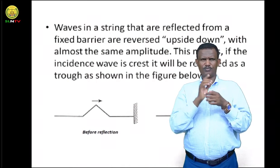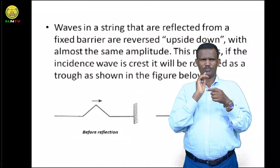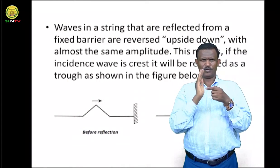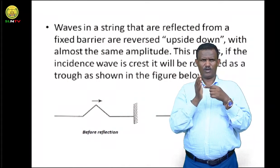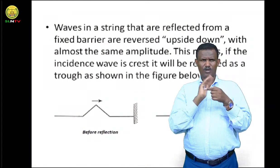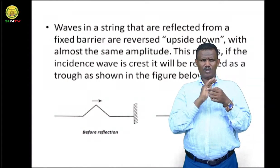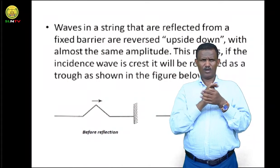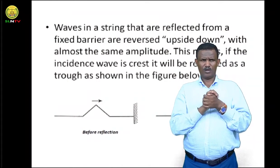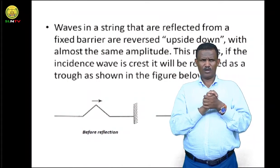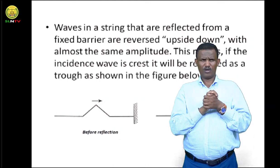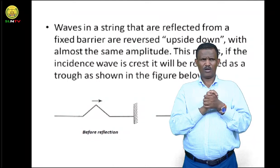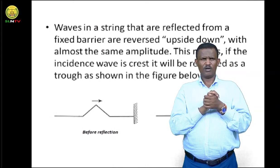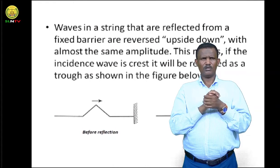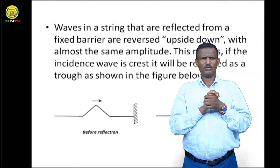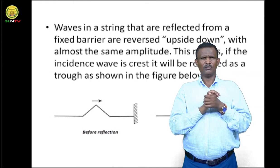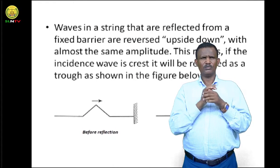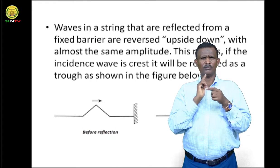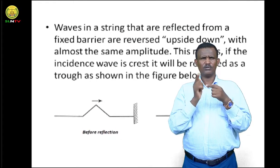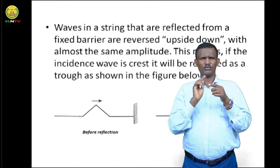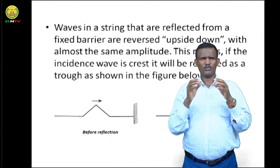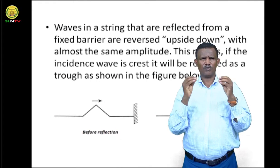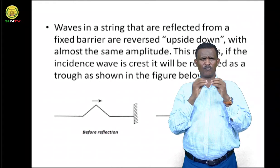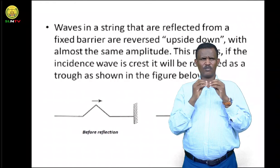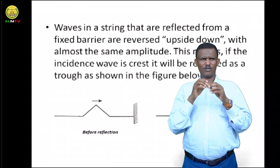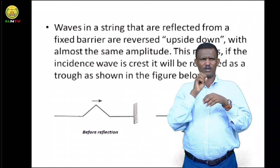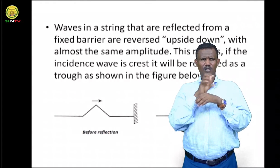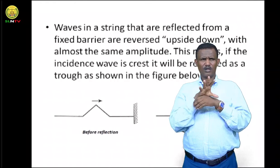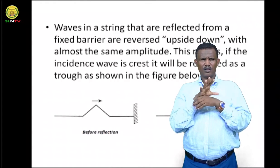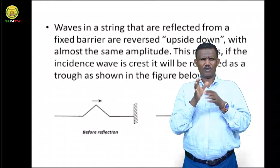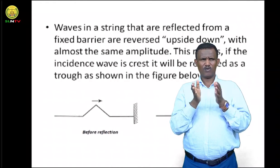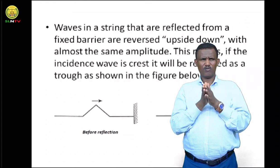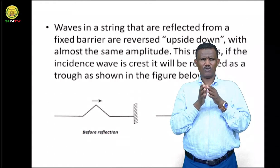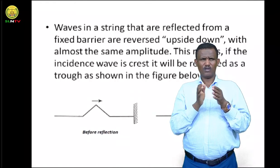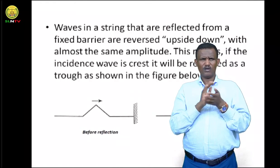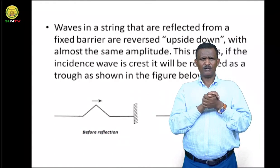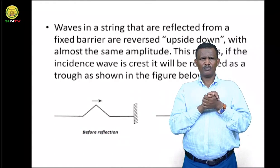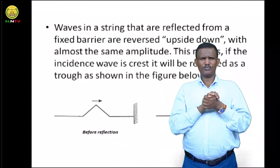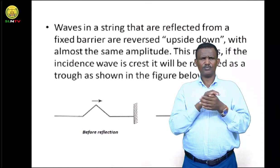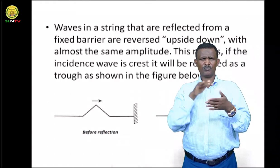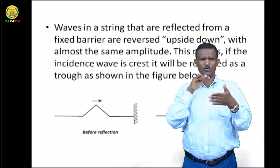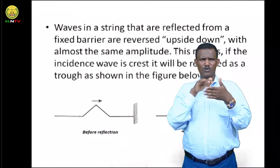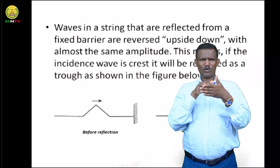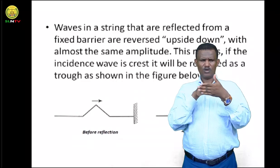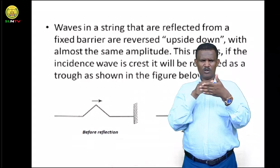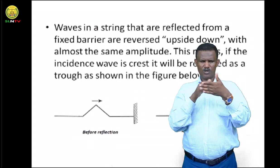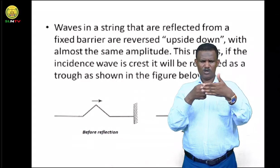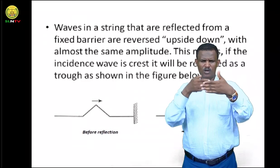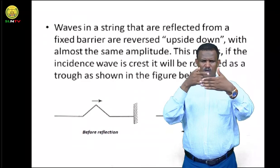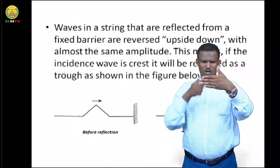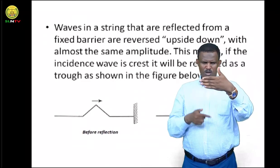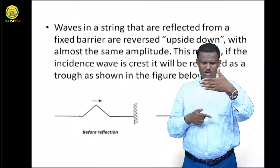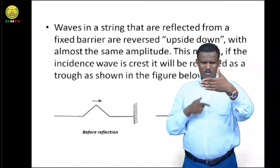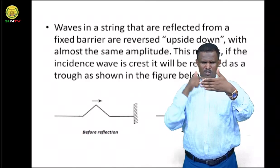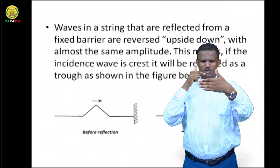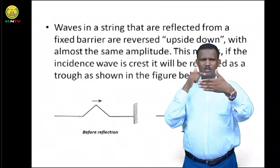be reflected as a trough as shown in the figure saad sawirka ka arkayso haddii markii hore uu ahaa crust markuu dib u soo noqdayna wuxuu